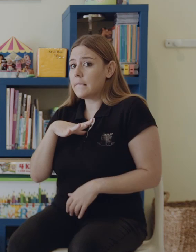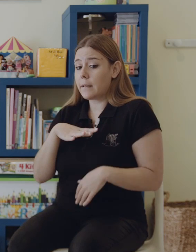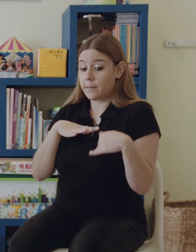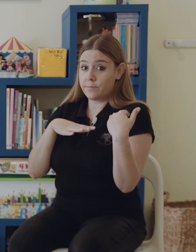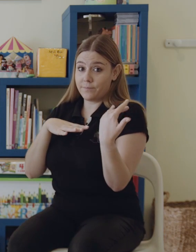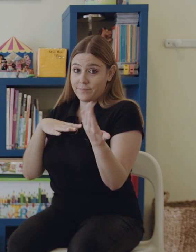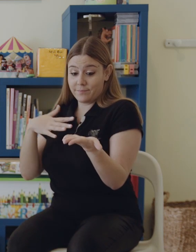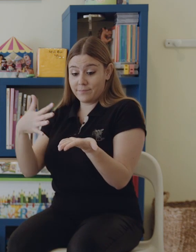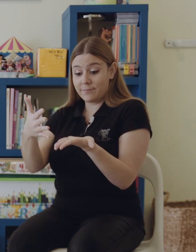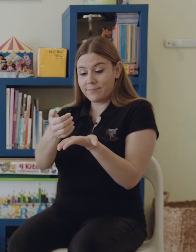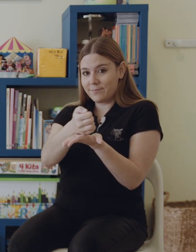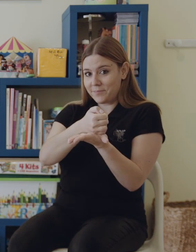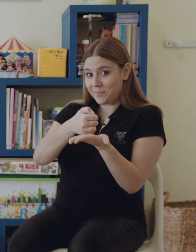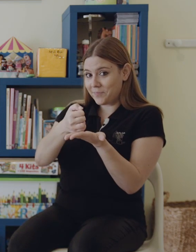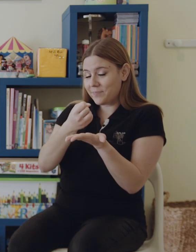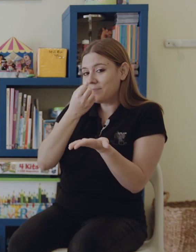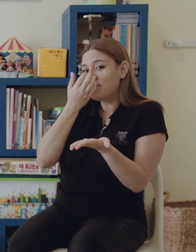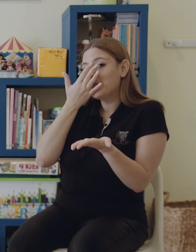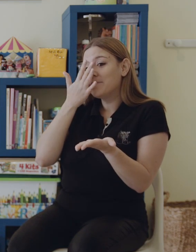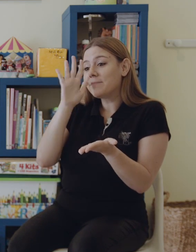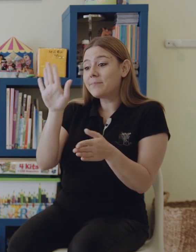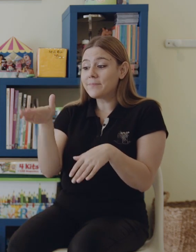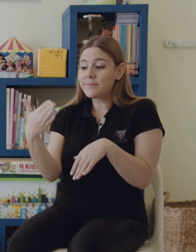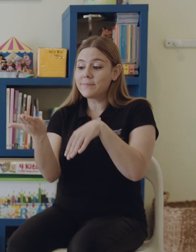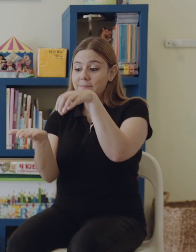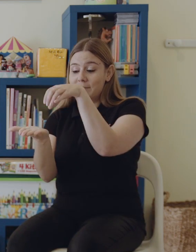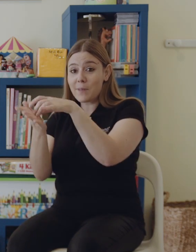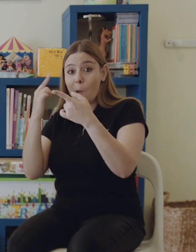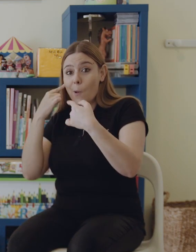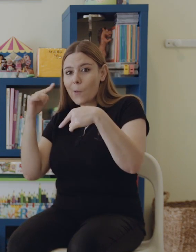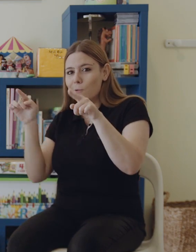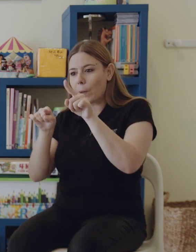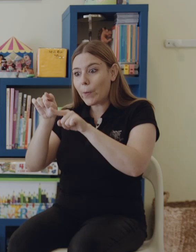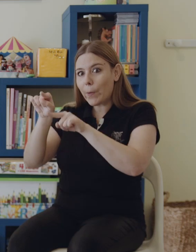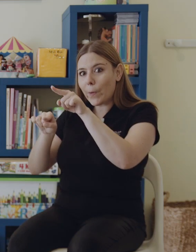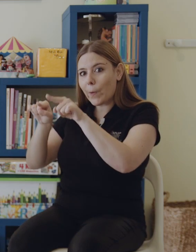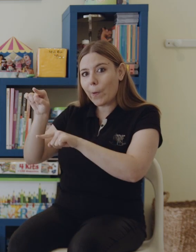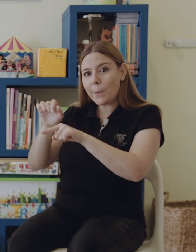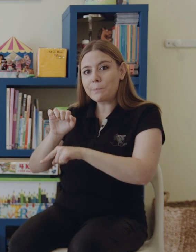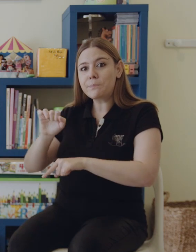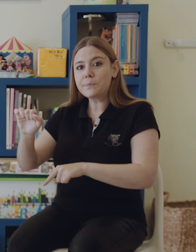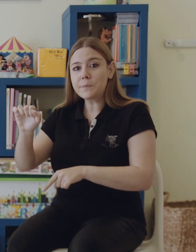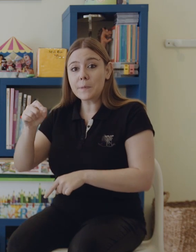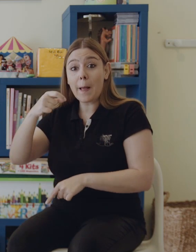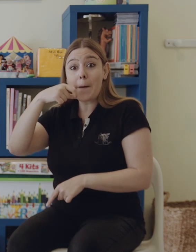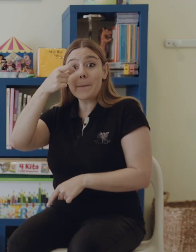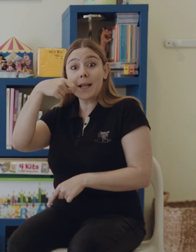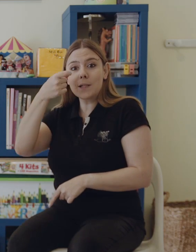na mão uma couve-flor, na outra um afinador e na boca